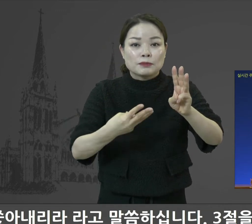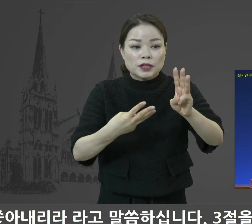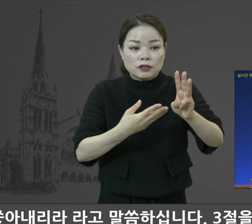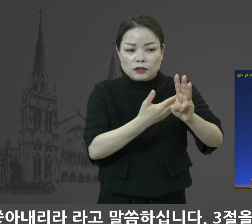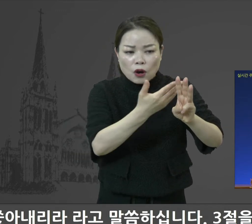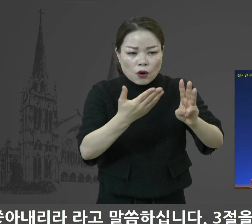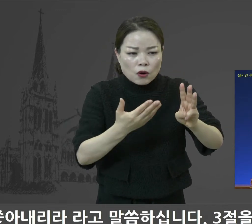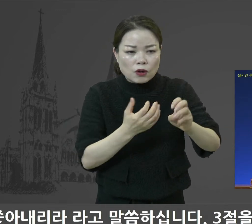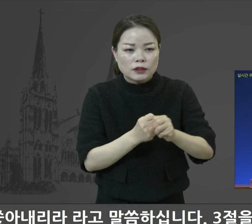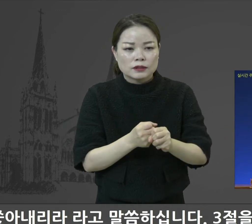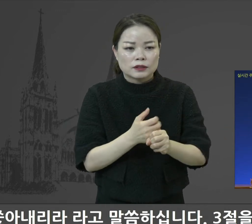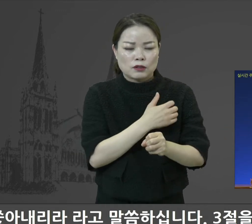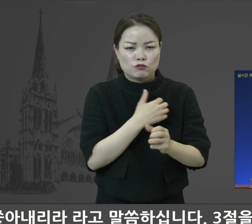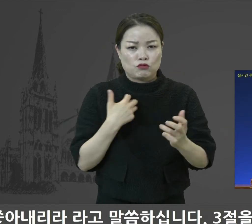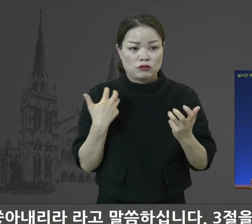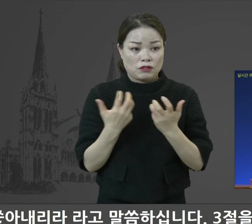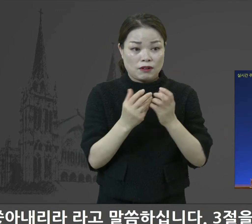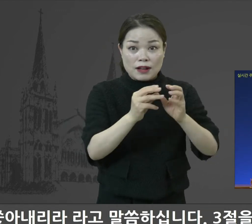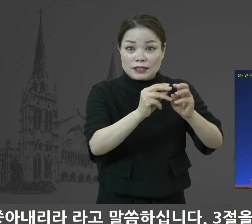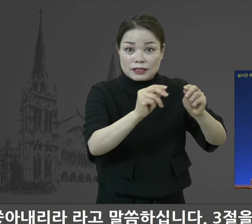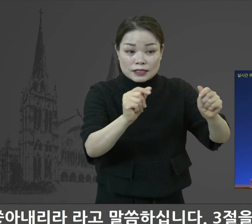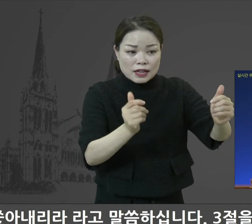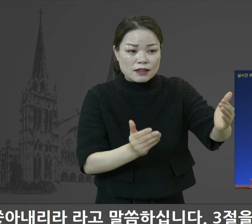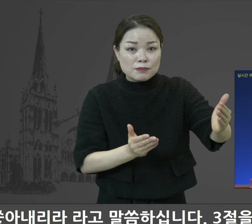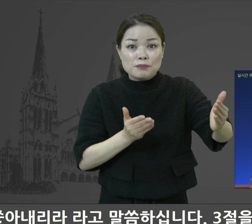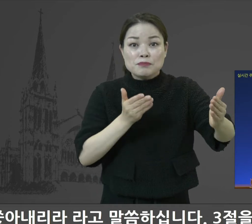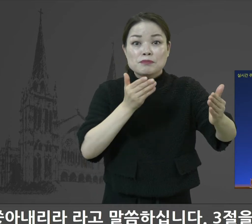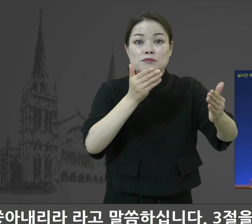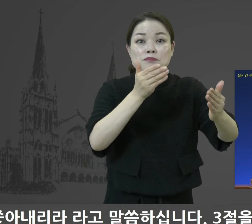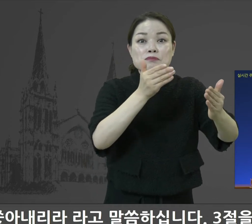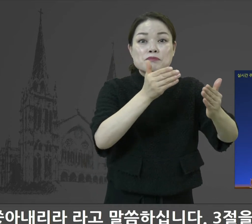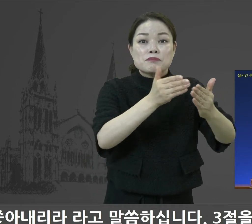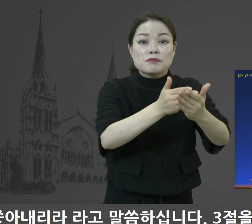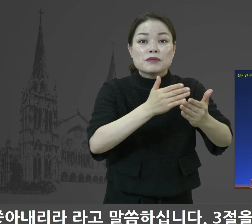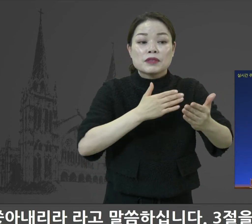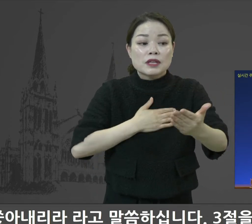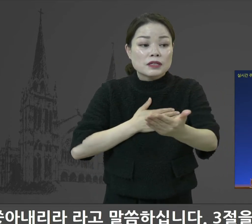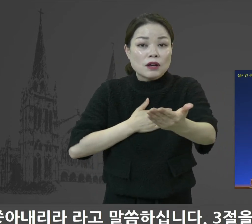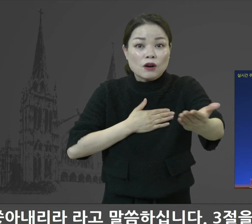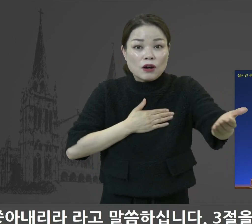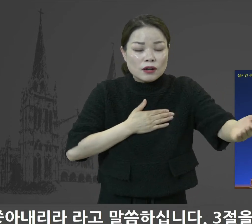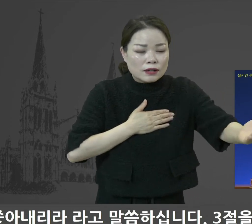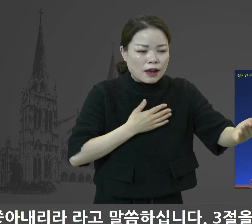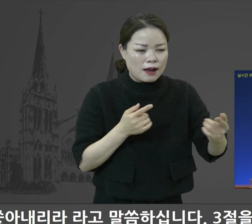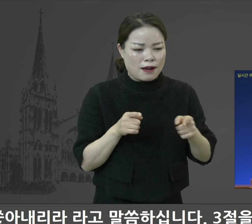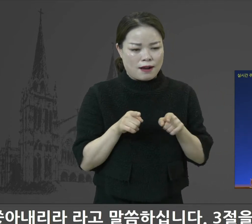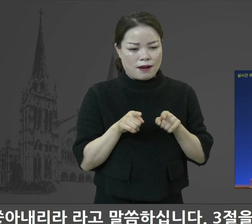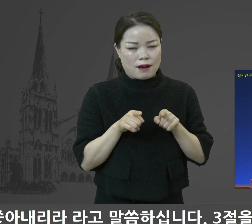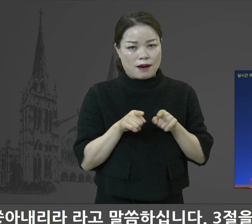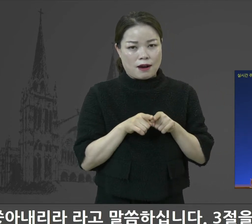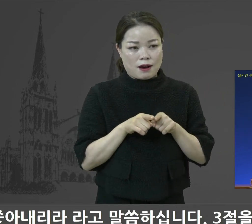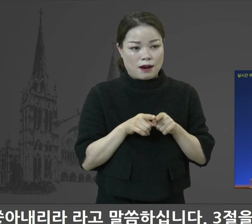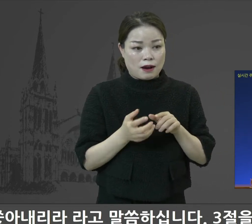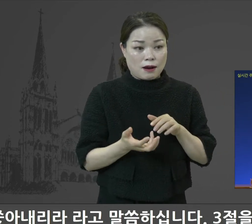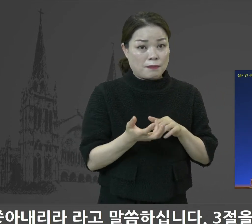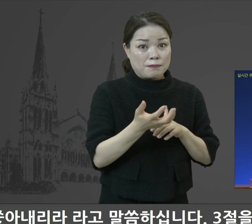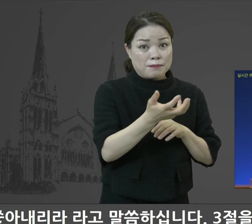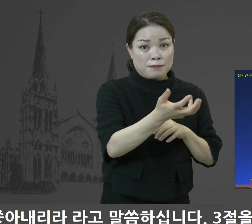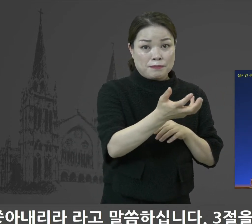너희를 젖과 꿀이 흐르는 땅에 이르게 하려니와 나는 너희와 함께